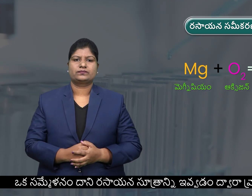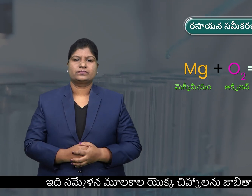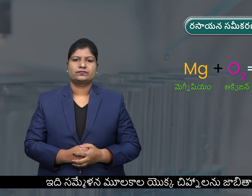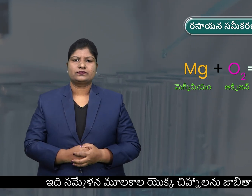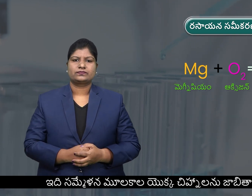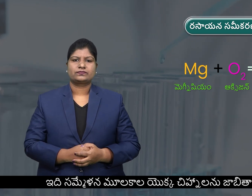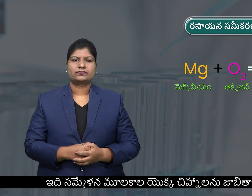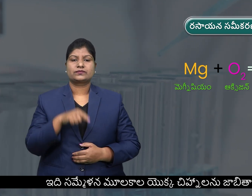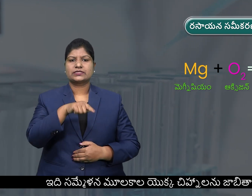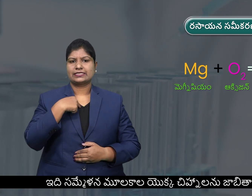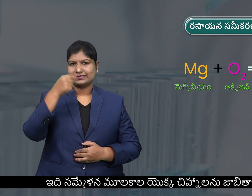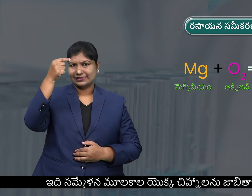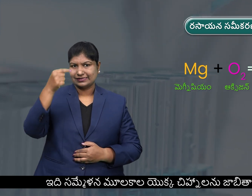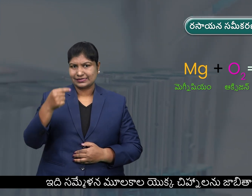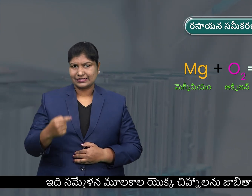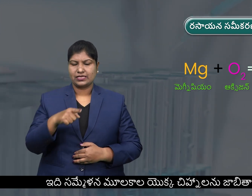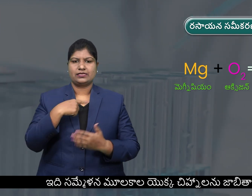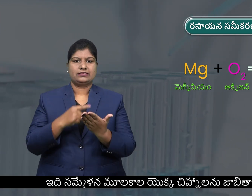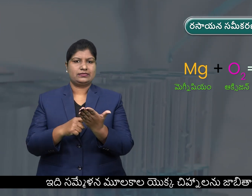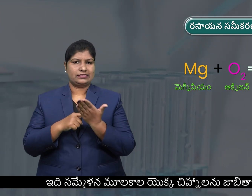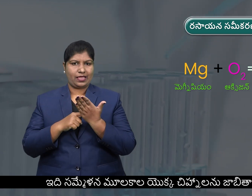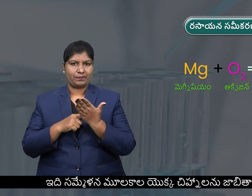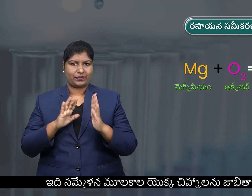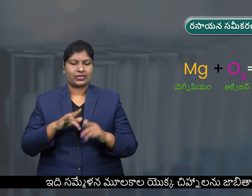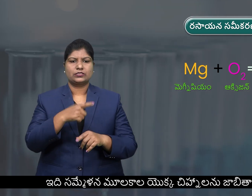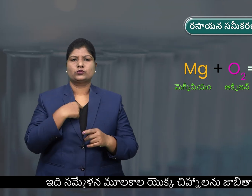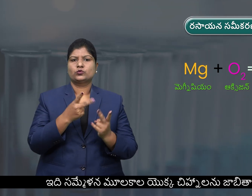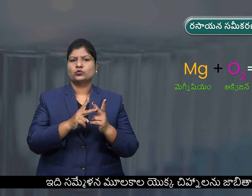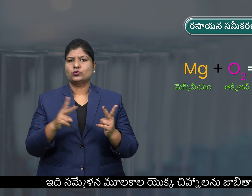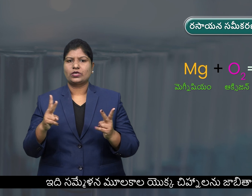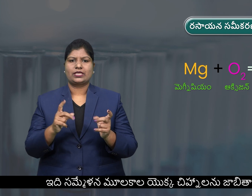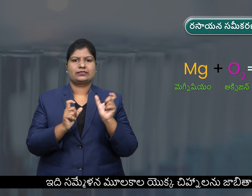ఇది సమ్మేళన మూలకాల యొక్క చిహ్నాలను జాబితా చేస్తుంది